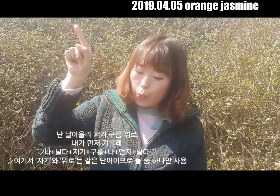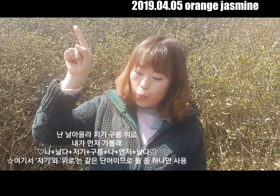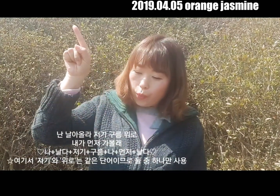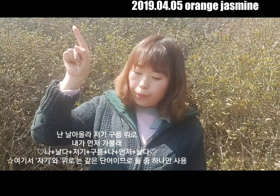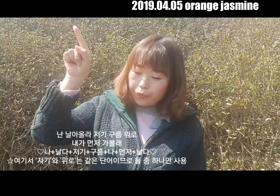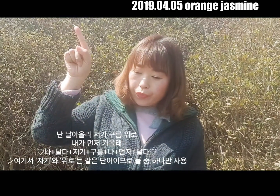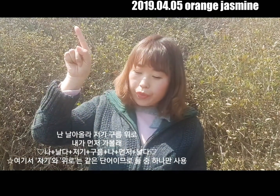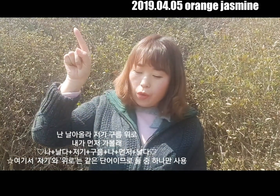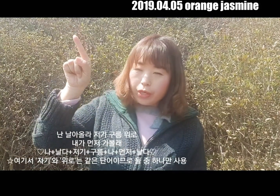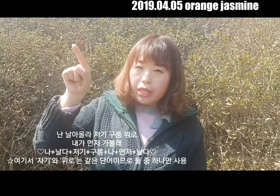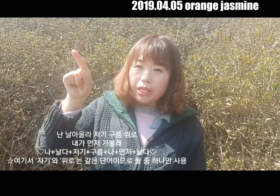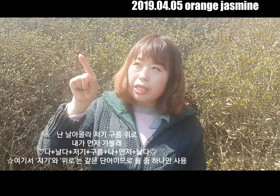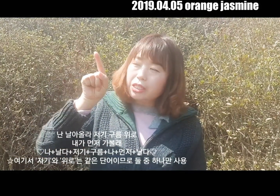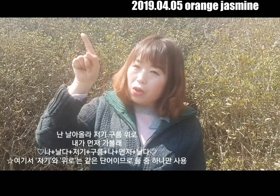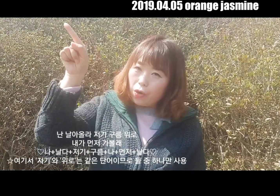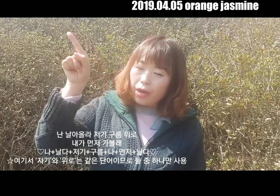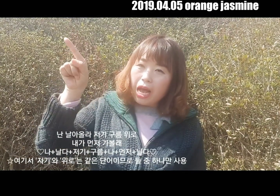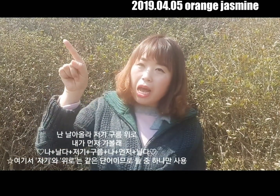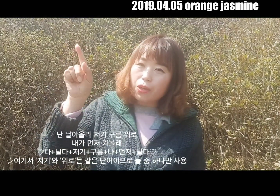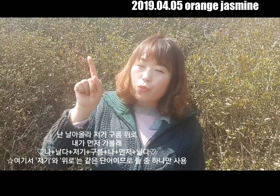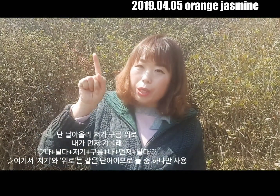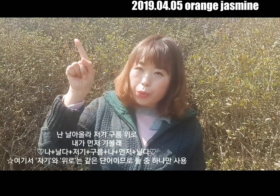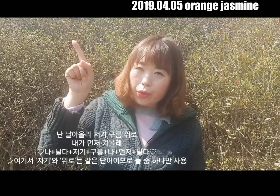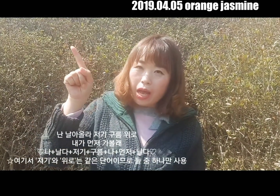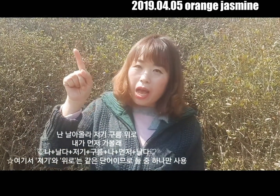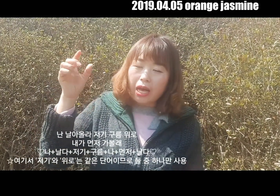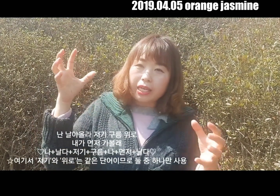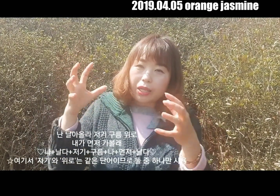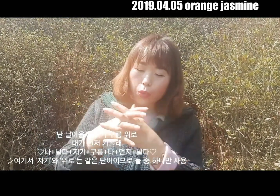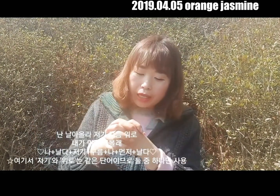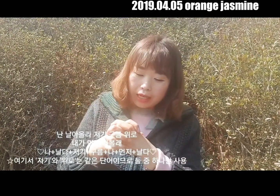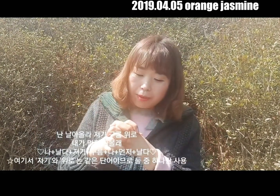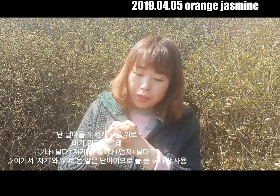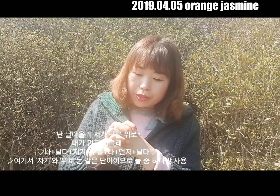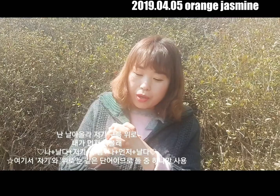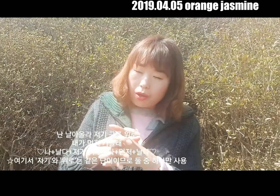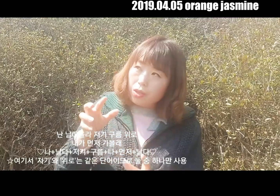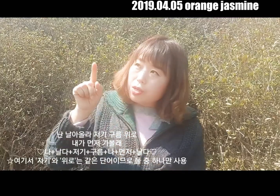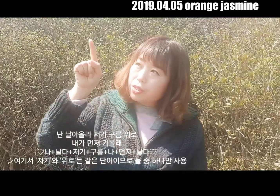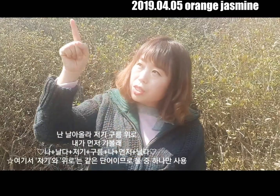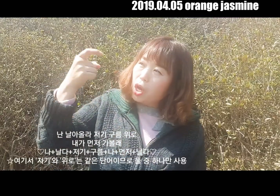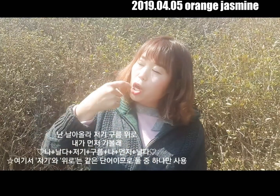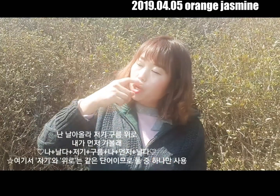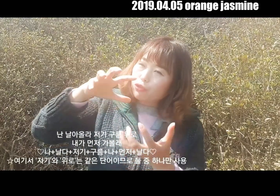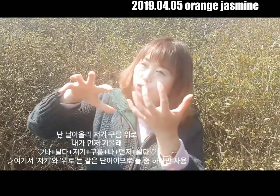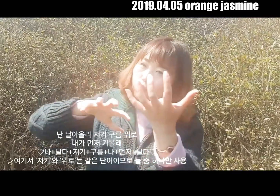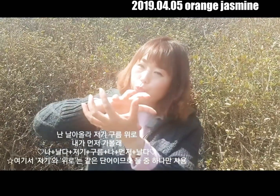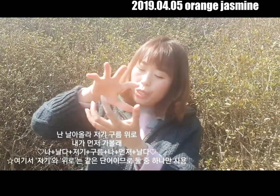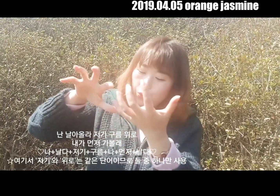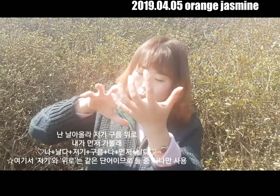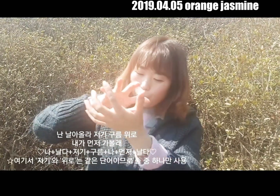위로. 여기는 이 저랑 위로랑 이게 똑같다 합쳐서 저 구름 위로.